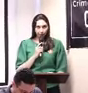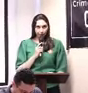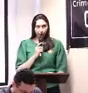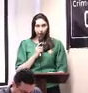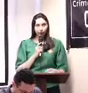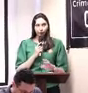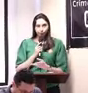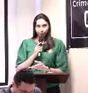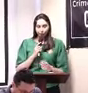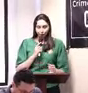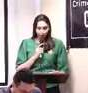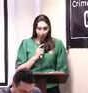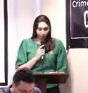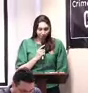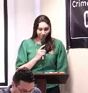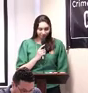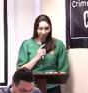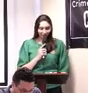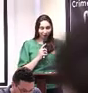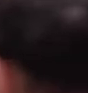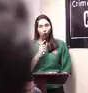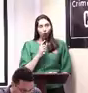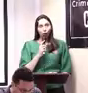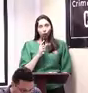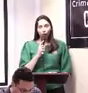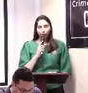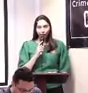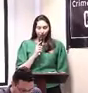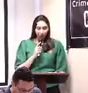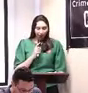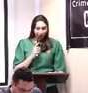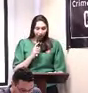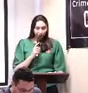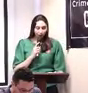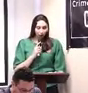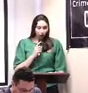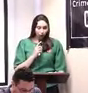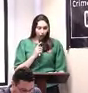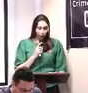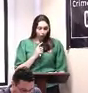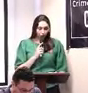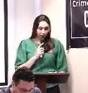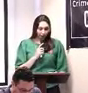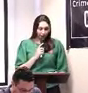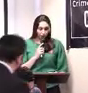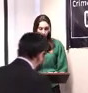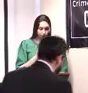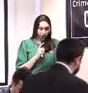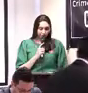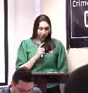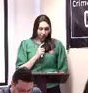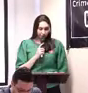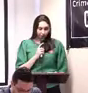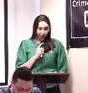em Santarém por favor Doutor convido também o Dr Cláudio